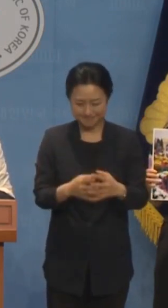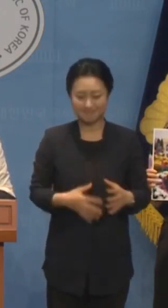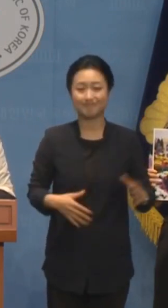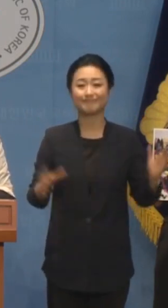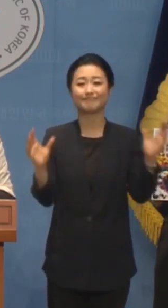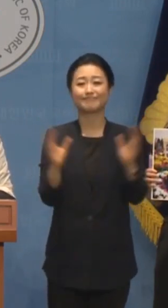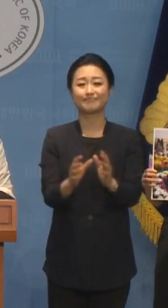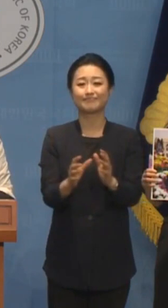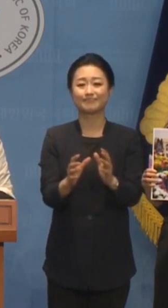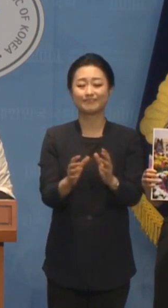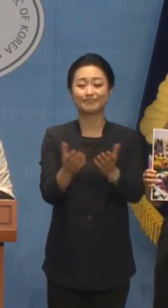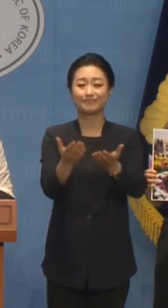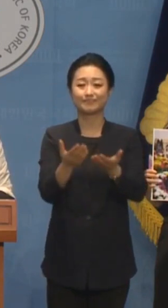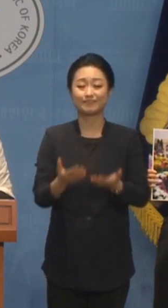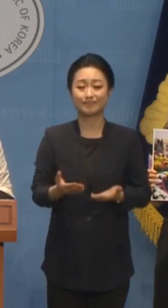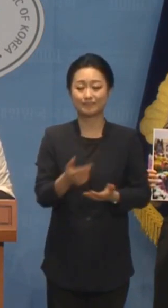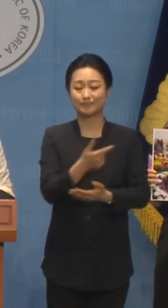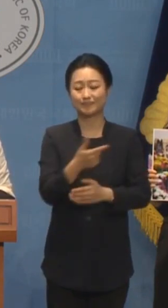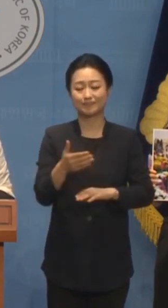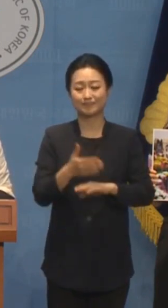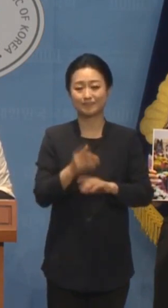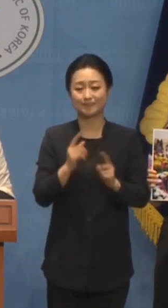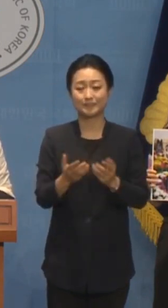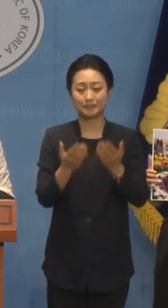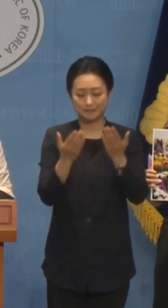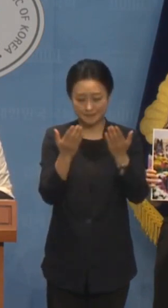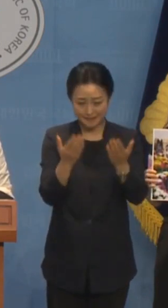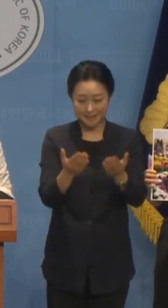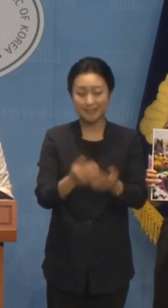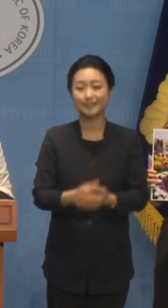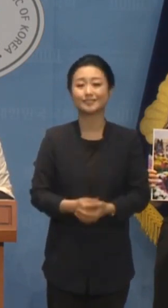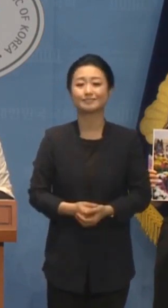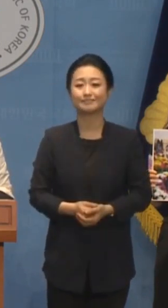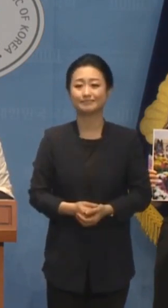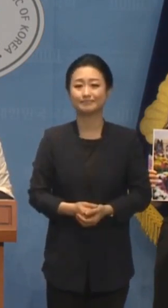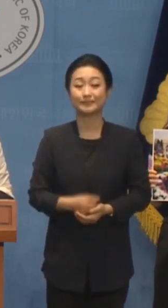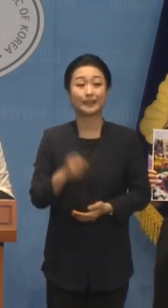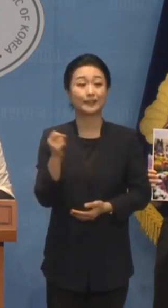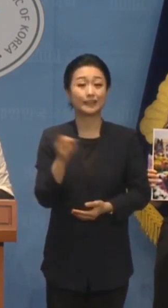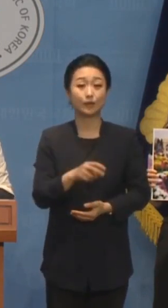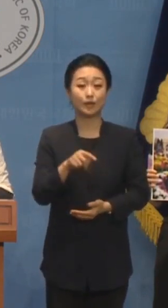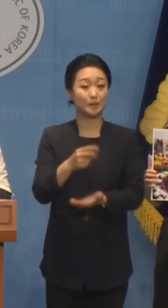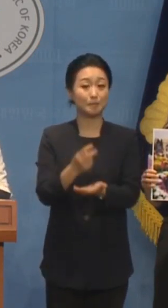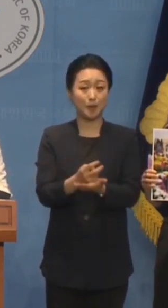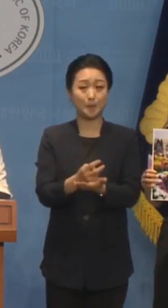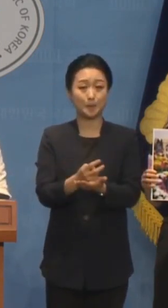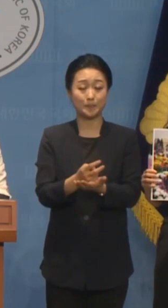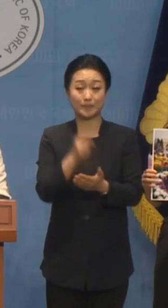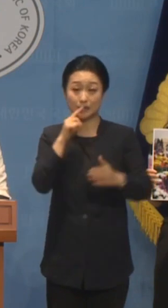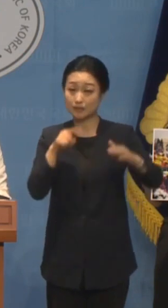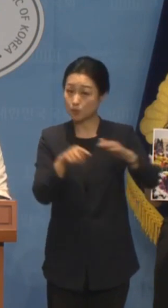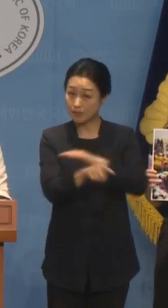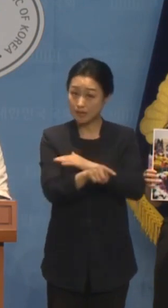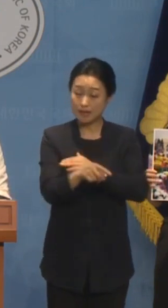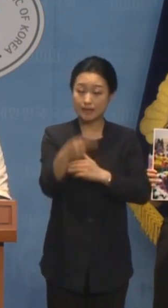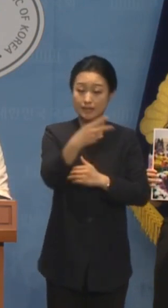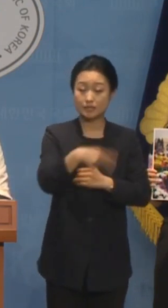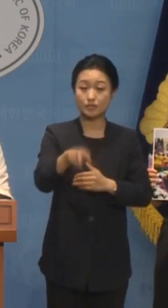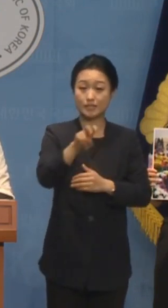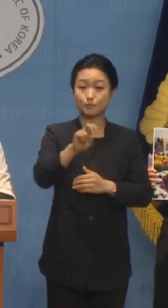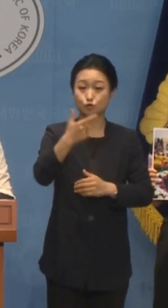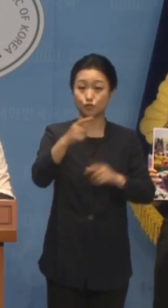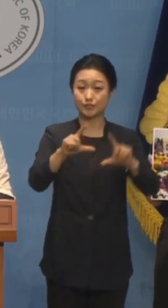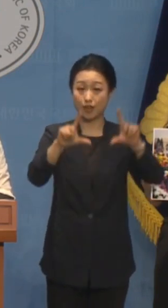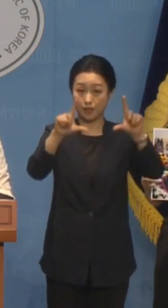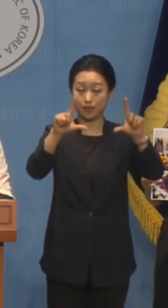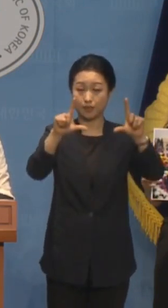되어서 힘을 모아주신 것에 대해서 감사드립니다. 그리고 이 법은 시행일은